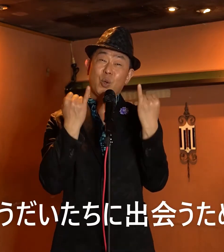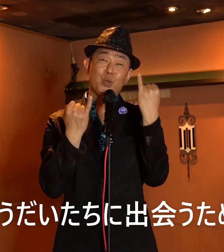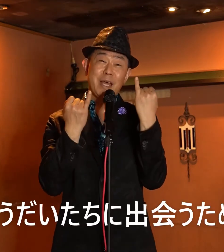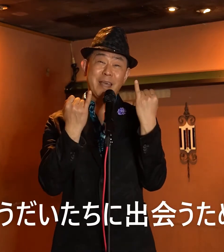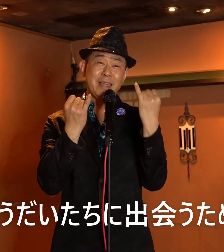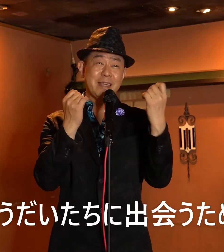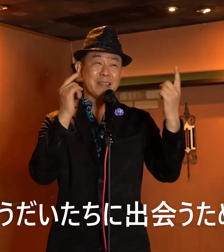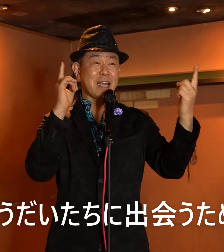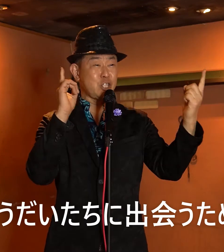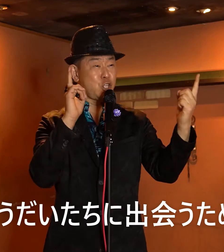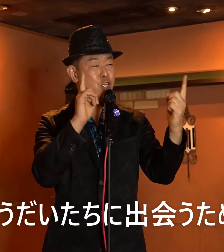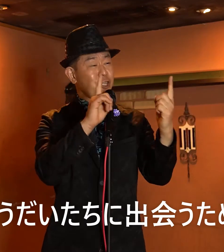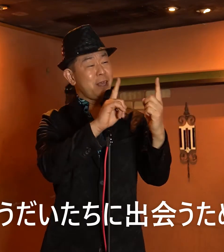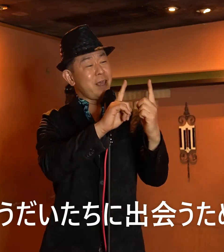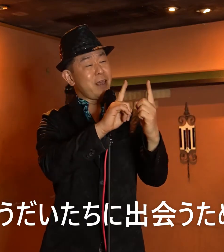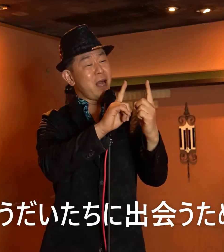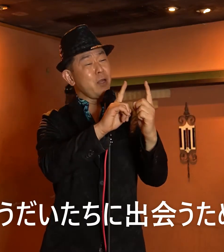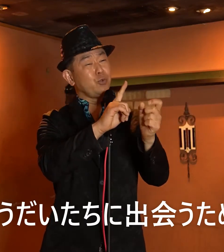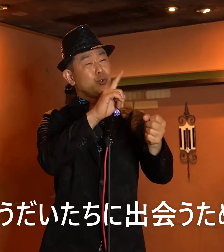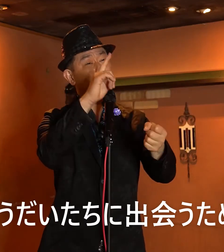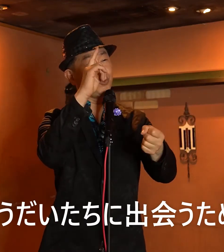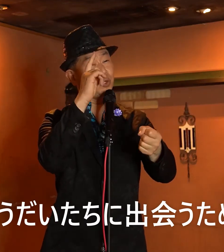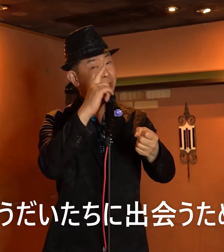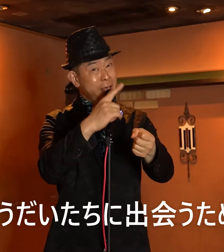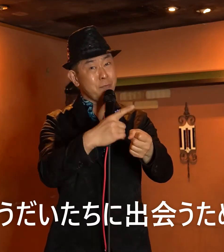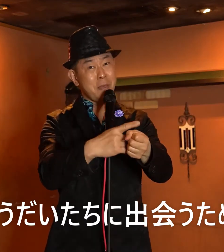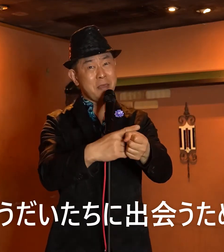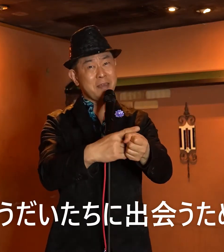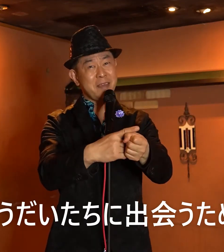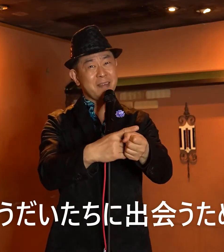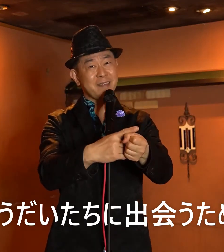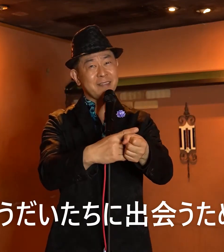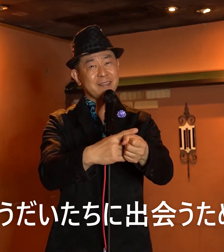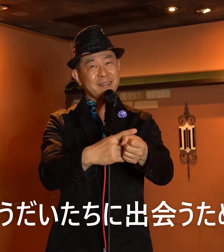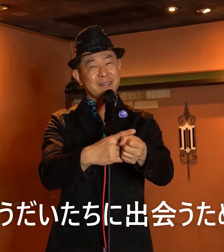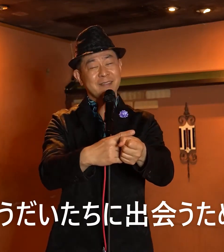兄弟たちに出会うため、